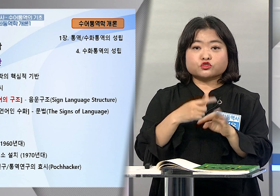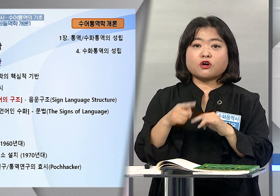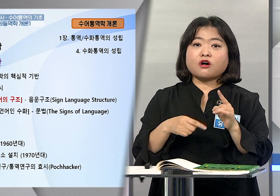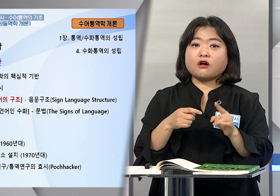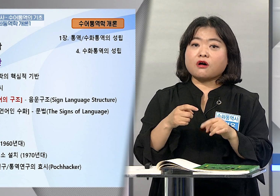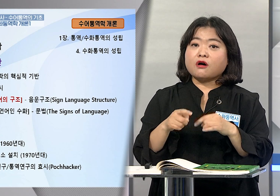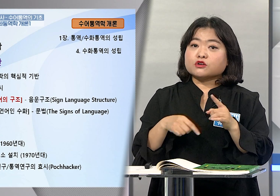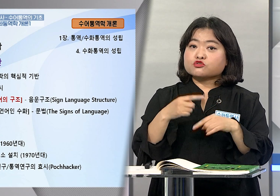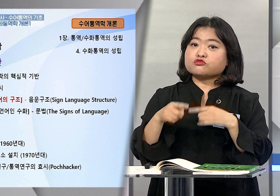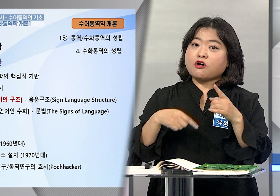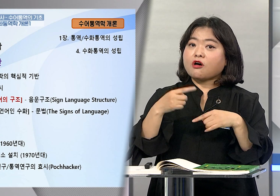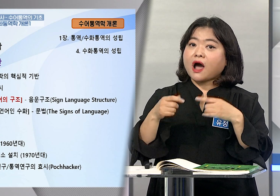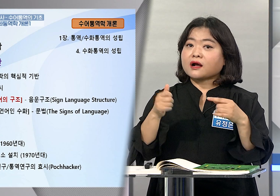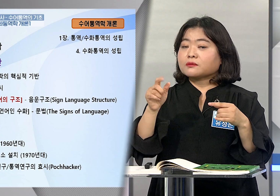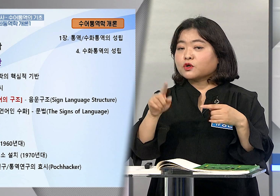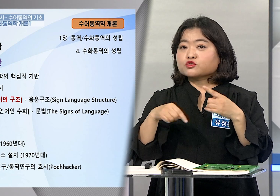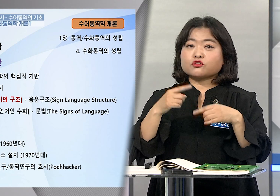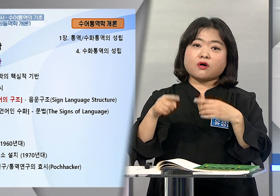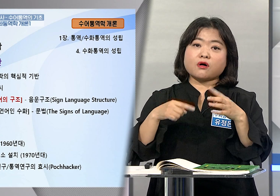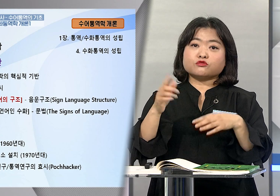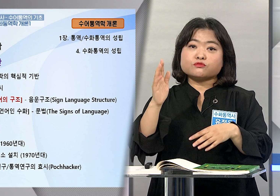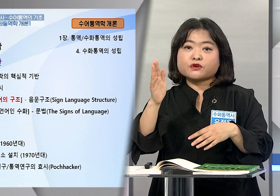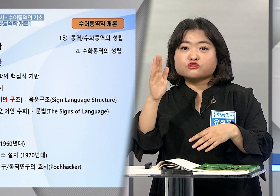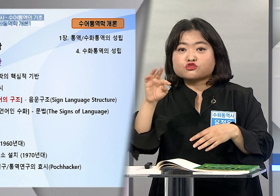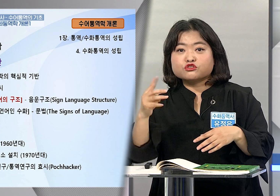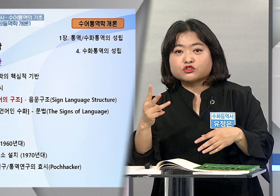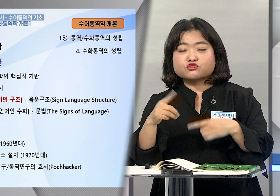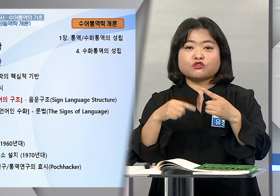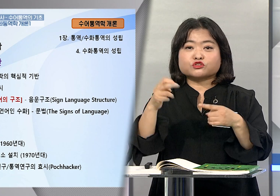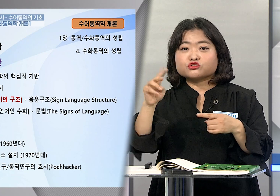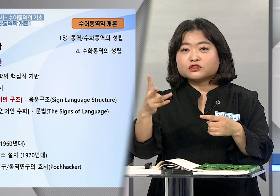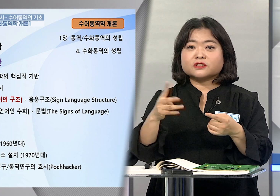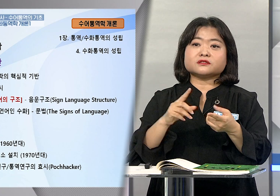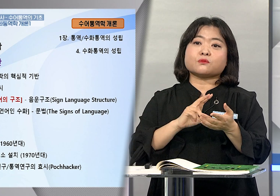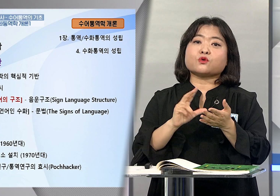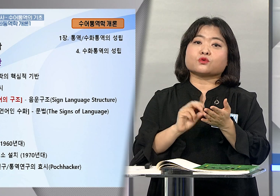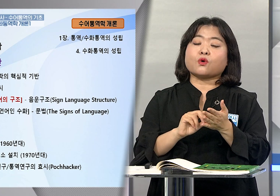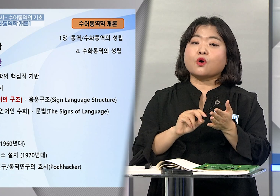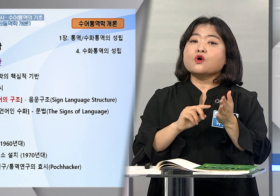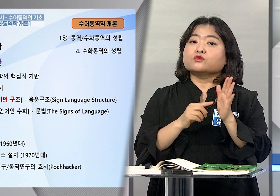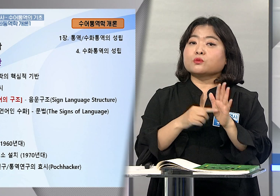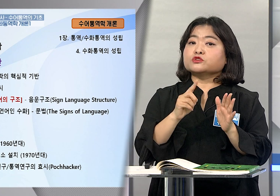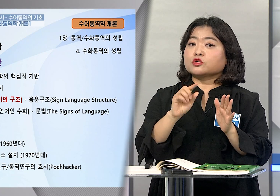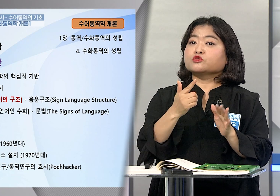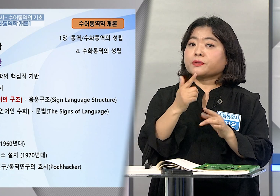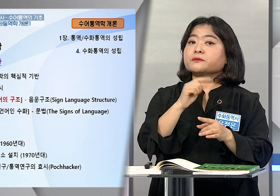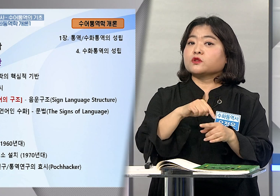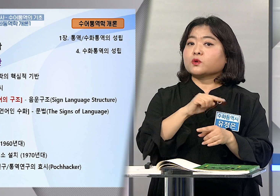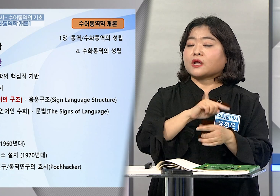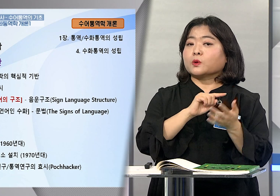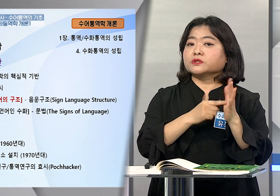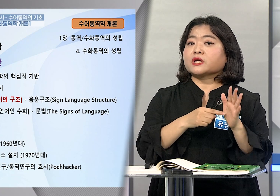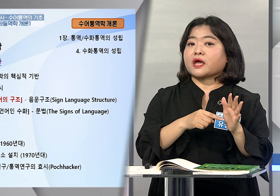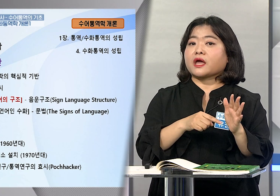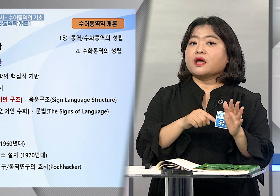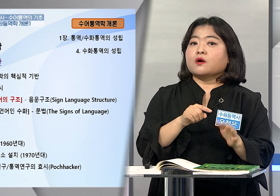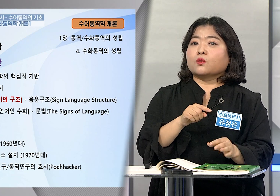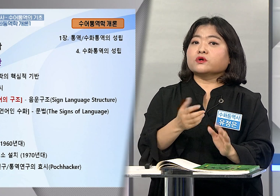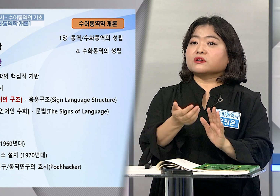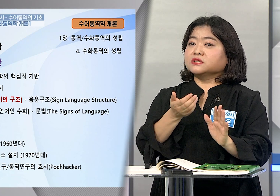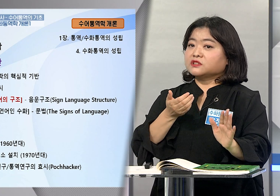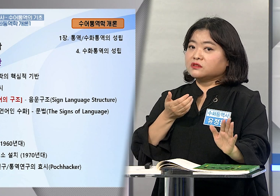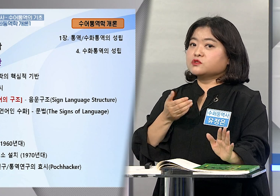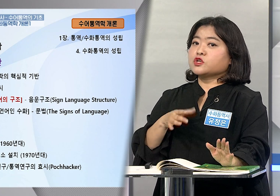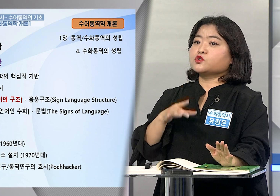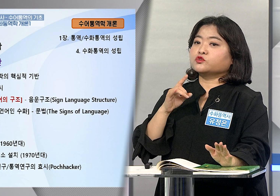발표되거든요. 수어학, 수어 웅변술, 수어술 이런 제목으로 논문 1600년도에 나오는 게